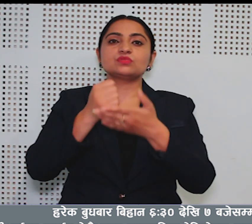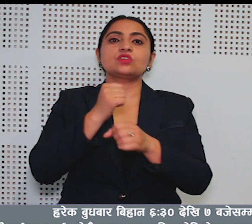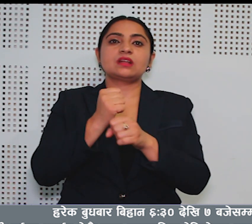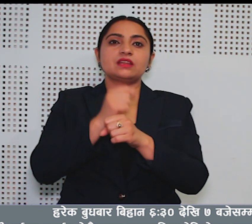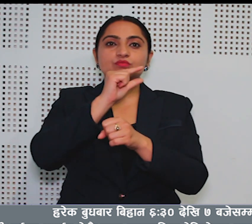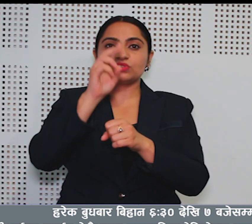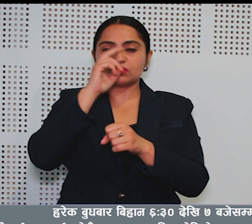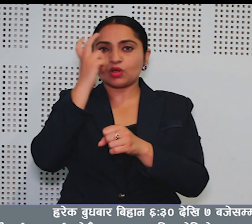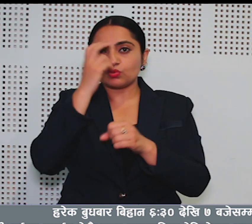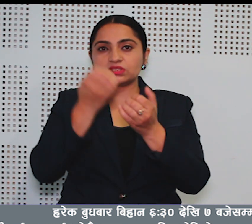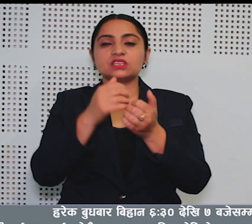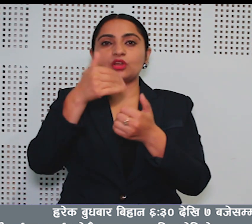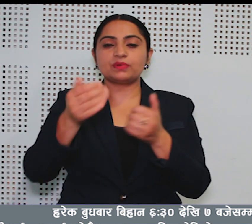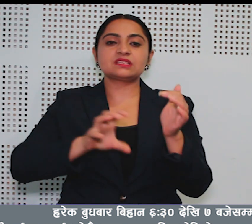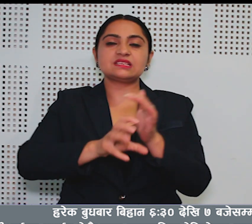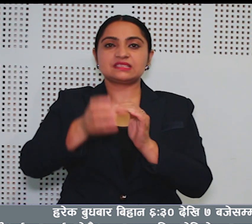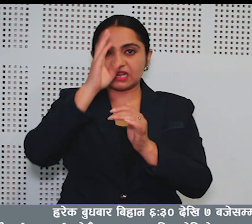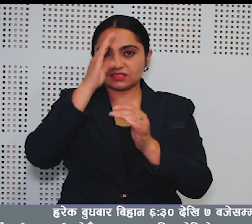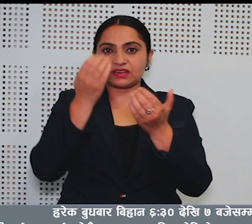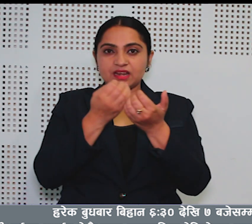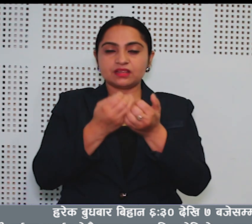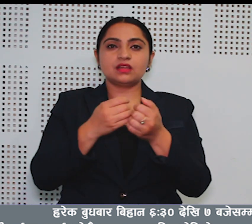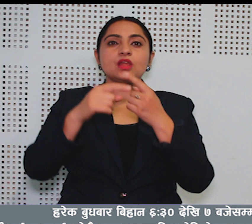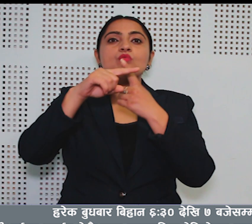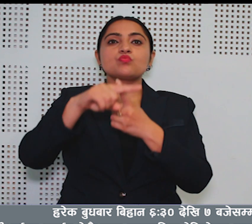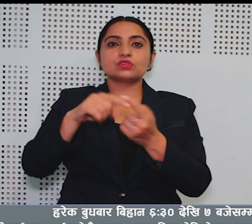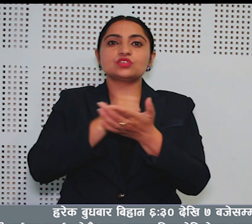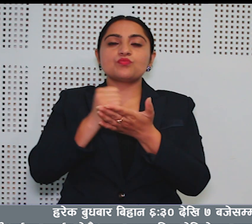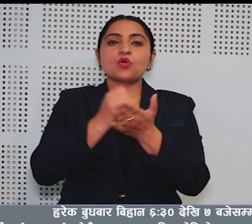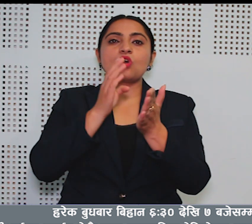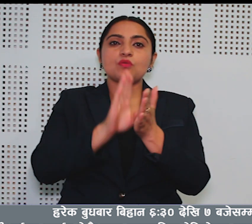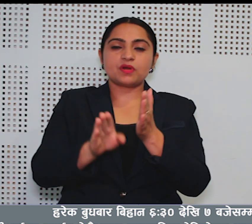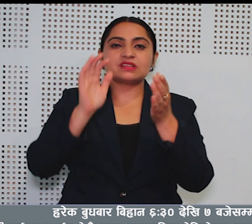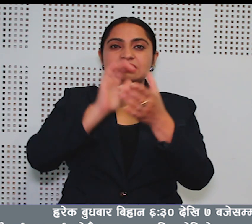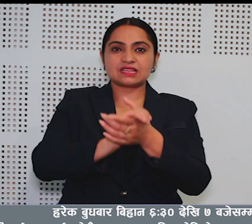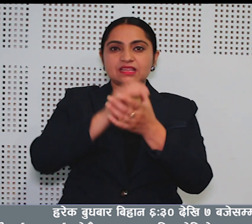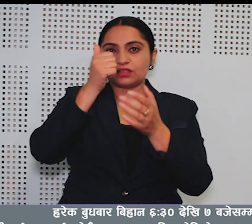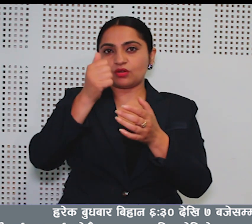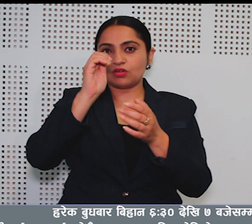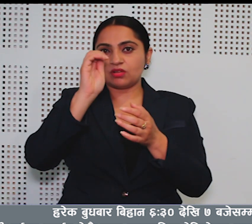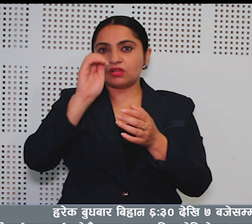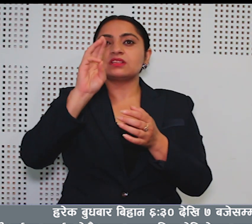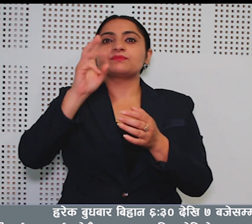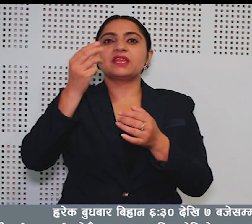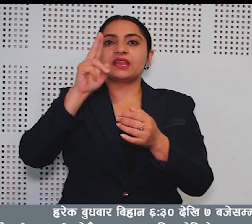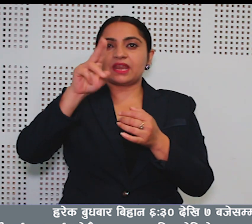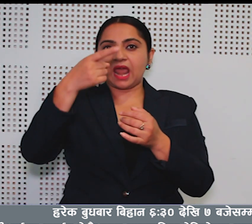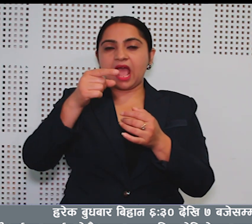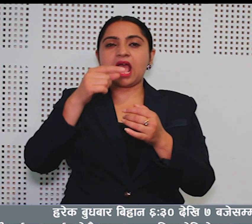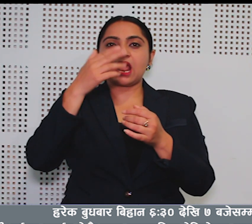गरेपछि स्थानीय सरकारले गरेका सकारात्मक पहलबारे साथी अस्मिना पाण्डेले स्थानीय जनप्रतिनिधिको प्रतिक्रिया बुझ्नु